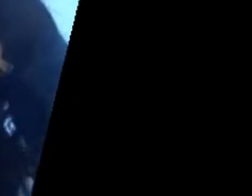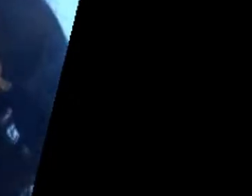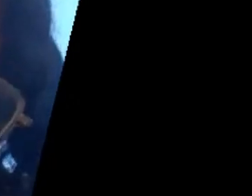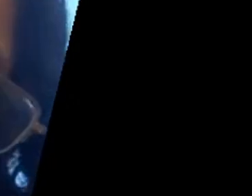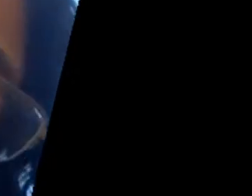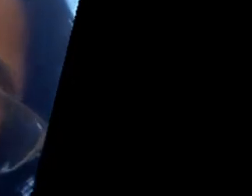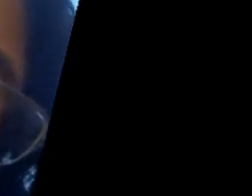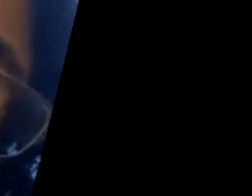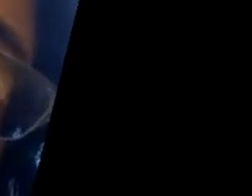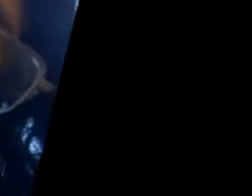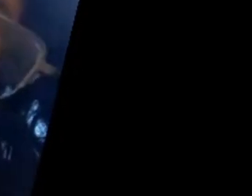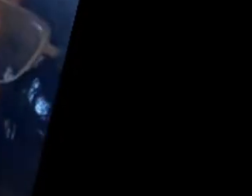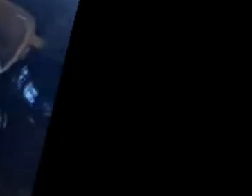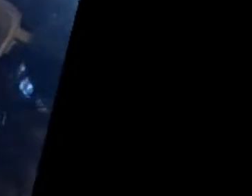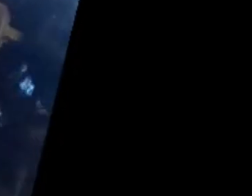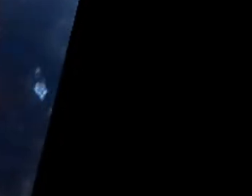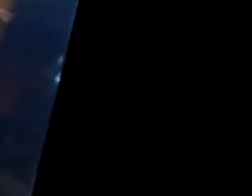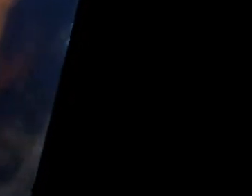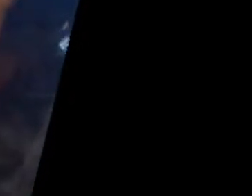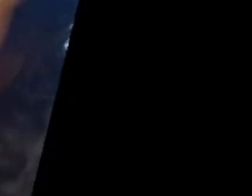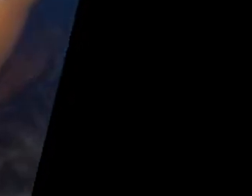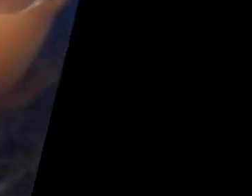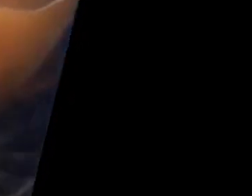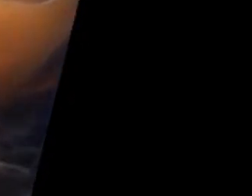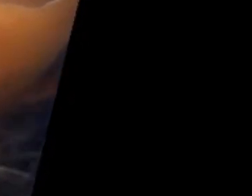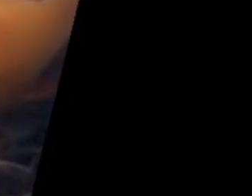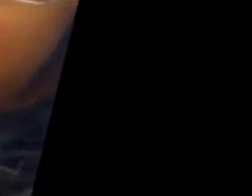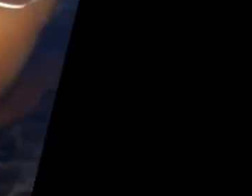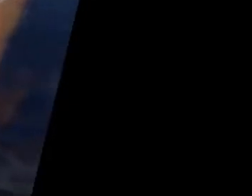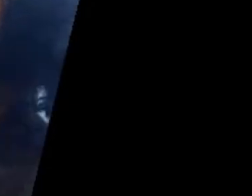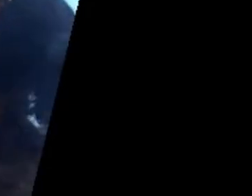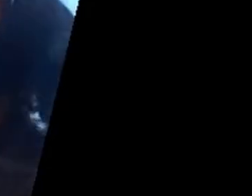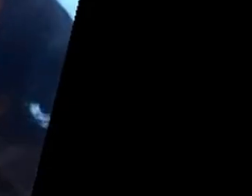Eu frequentei a Paz de Teófilo por muitos anos,